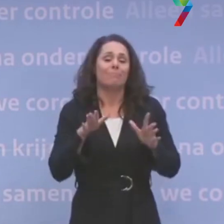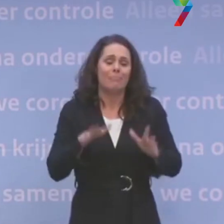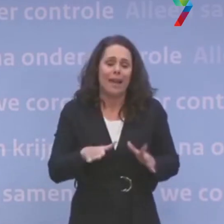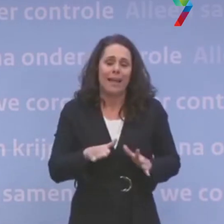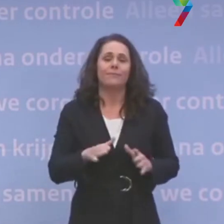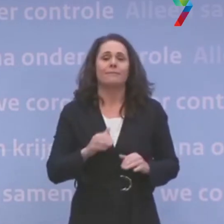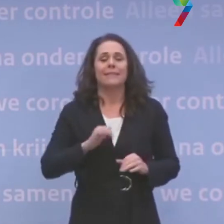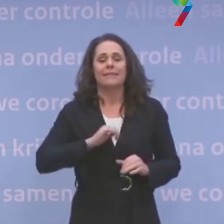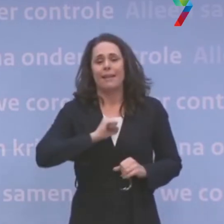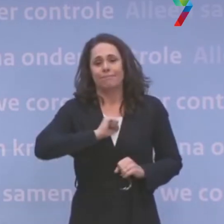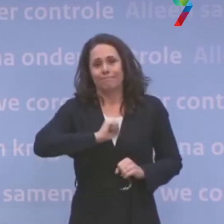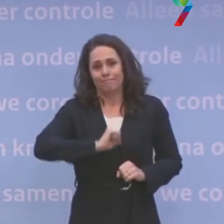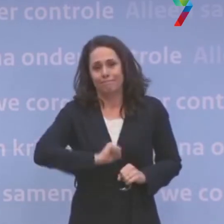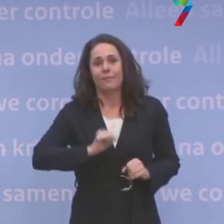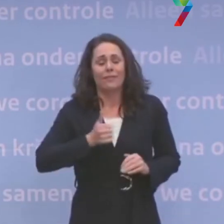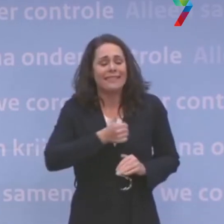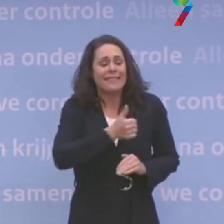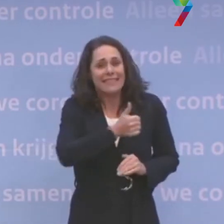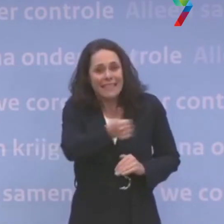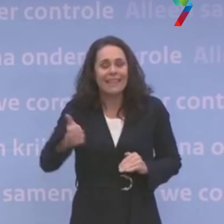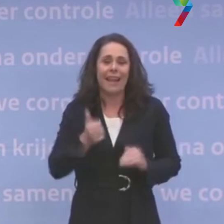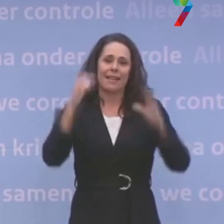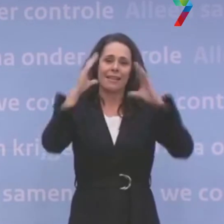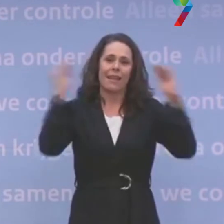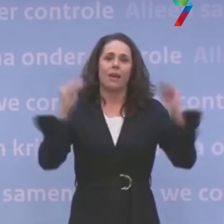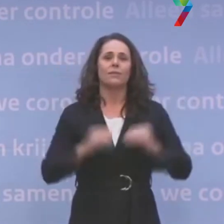zelfbeheersing. Zelfbeheersing van ons allemaal in Nederland.